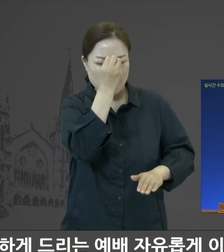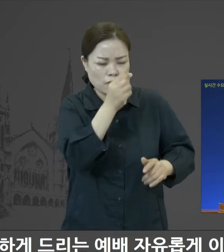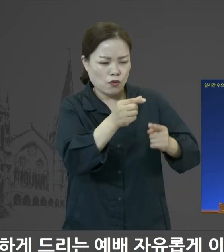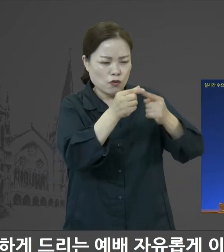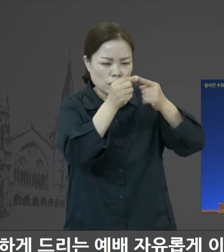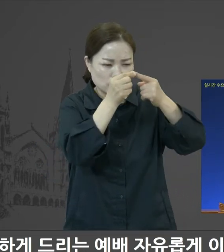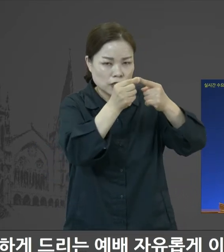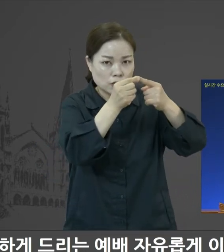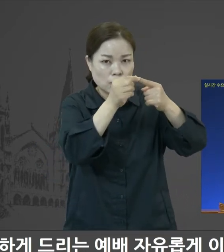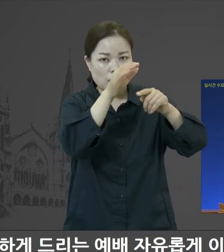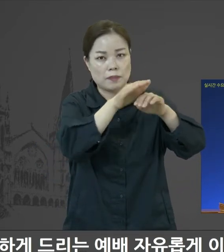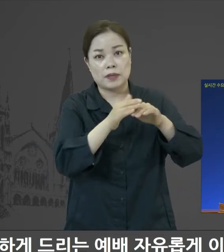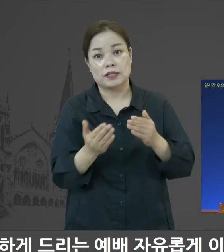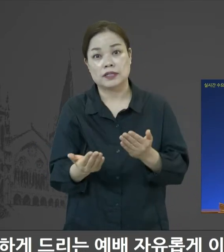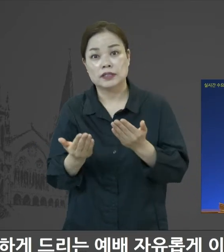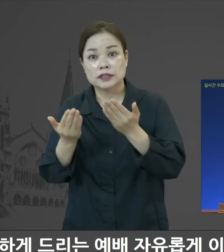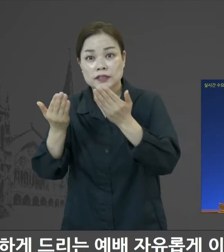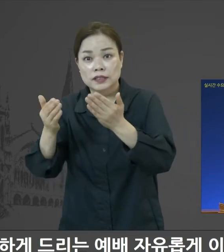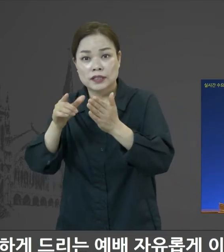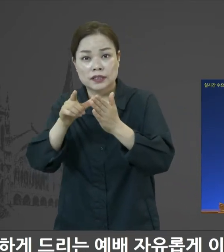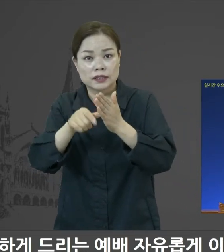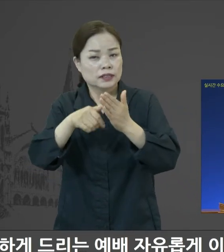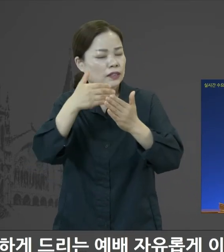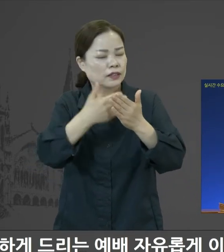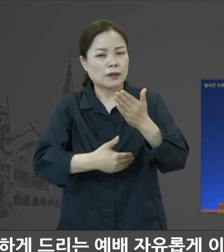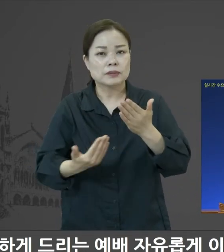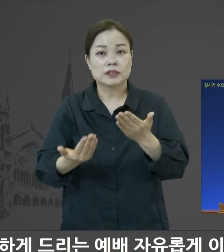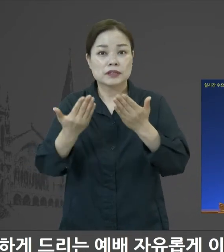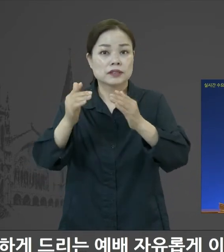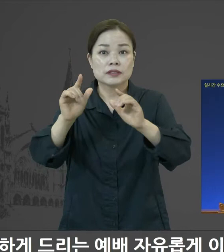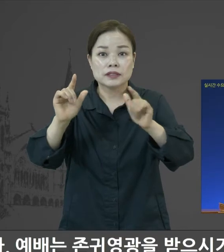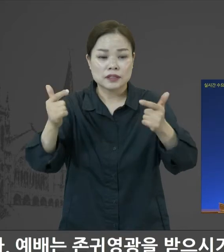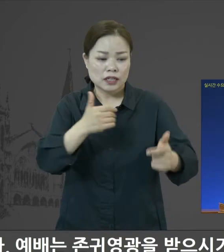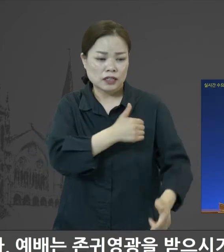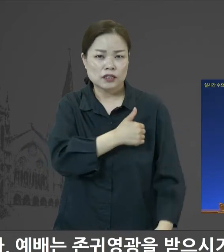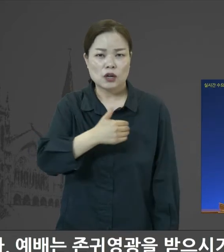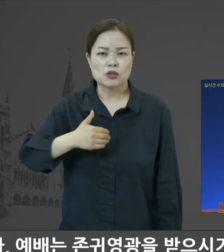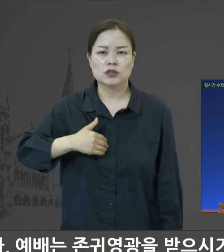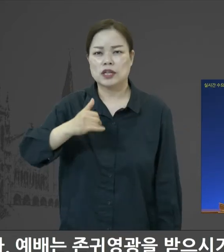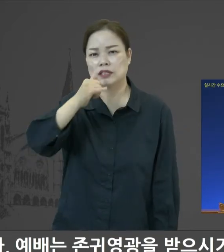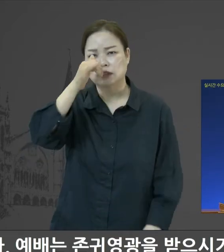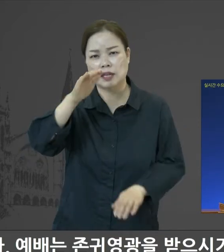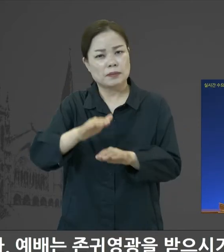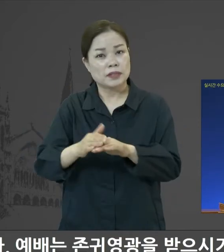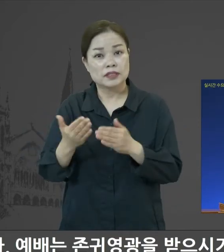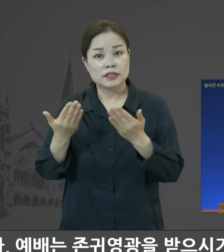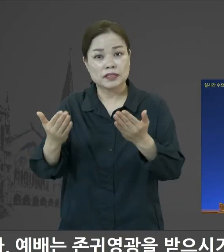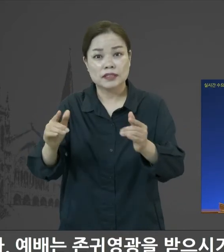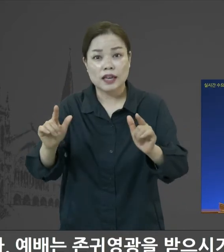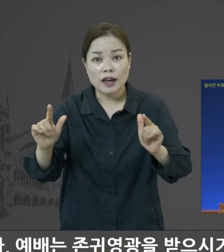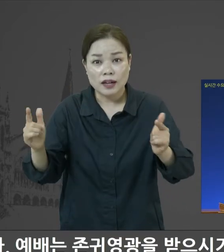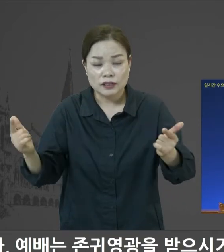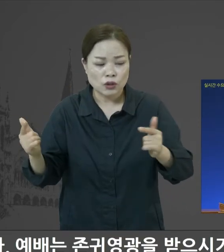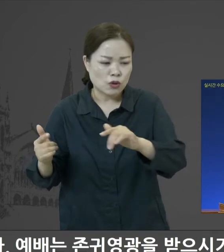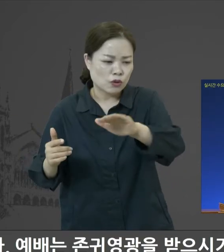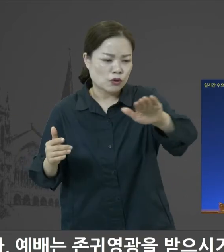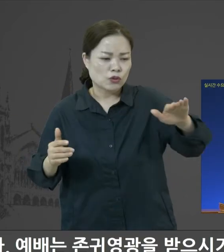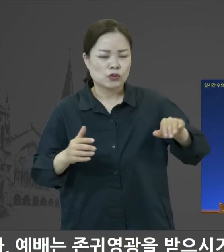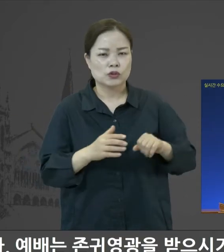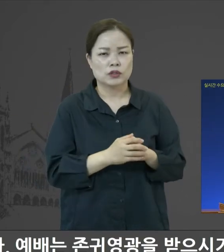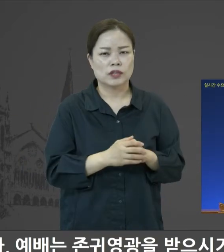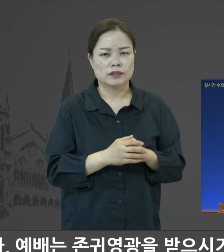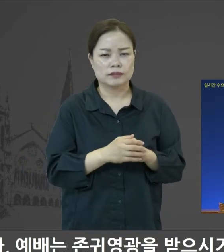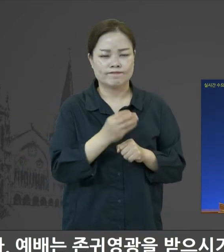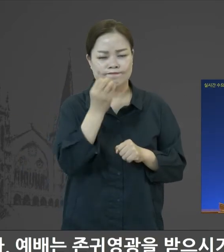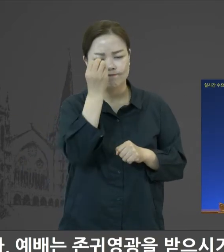올려드리는 게 예배입니다. 시간이 남아서 드리는 것이 아니고 여유가 있어서 드리는 것이 아니고 우리의 최상의